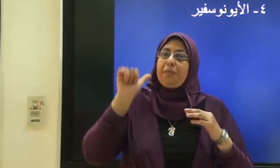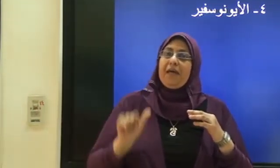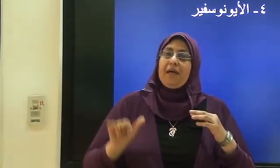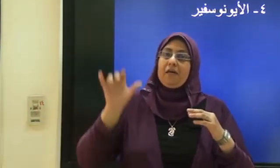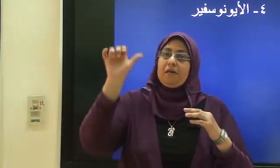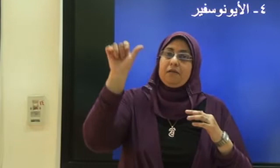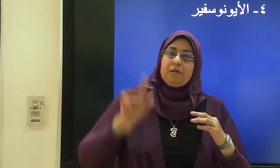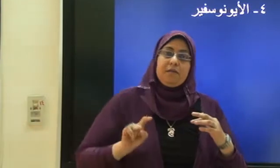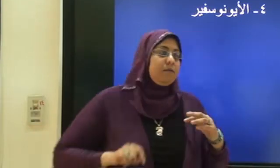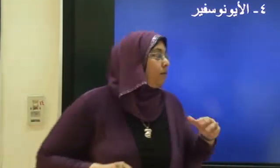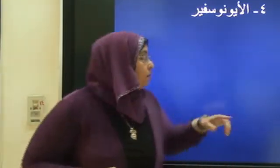فير.